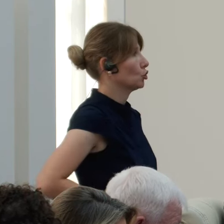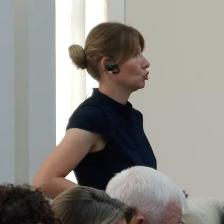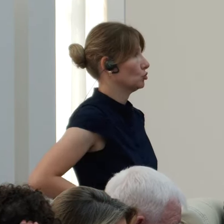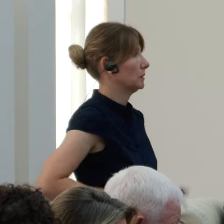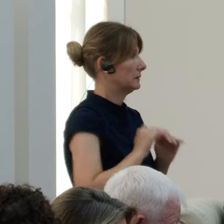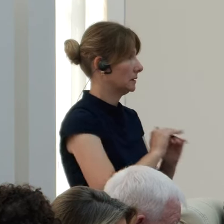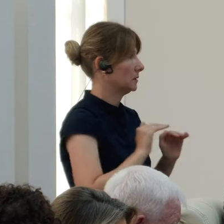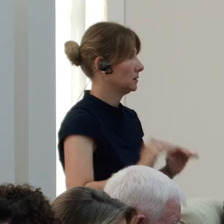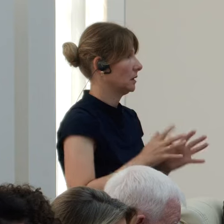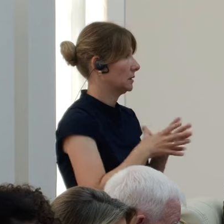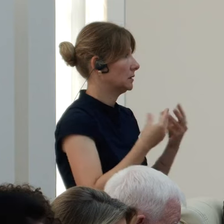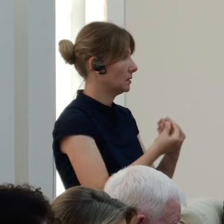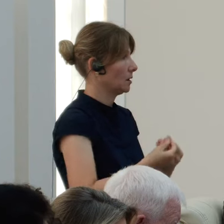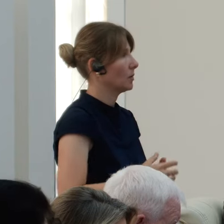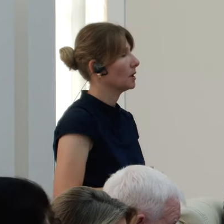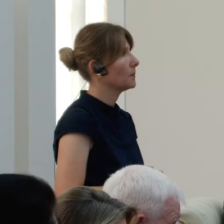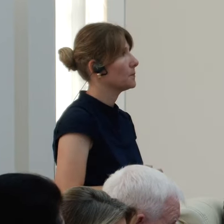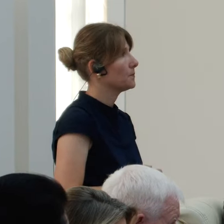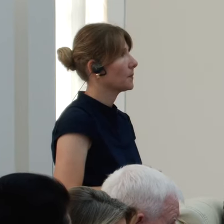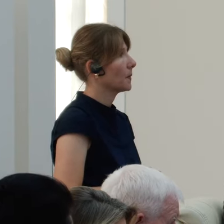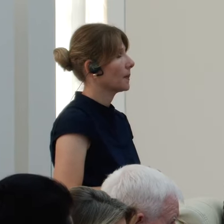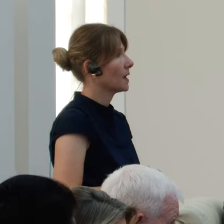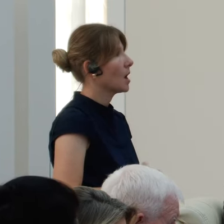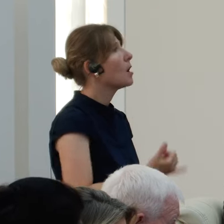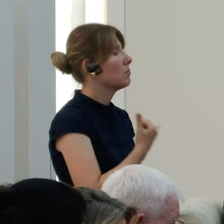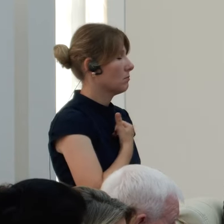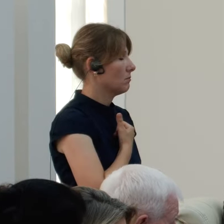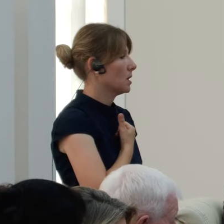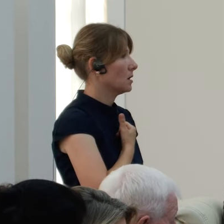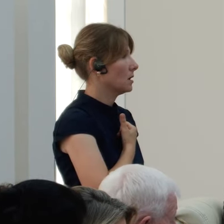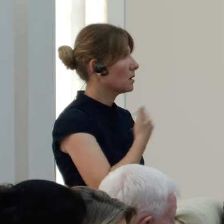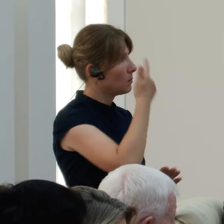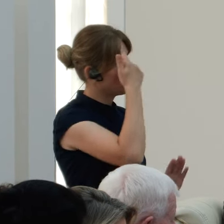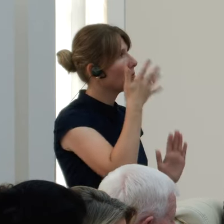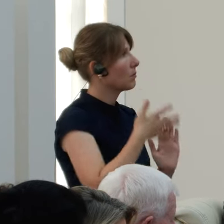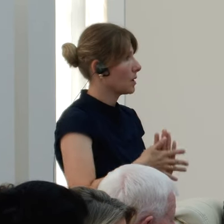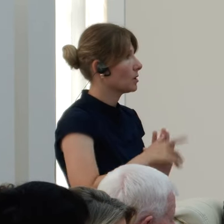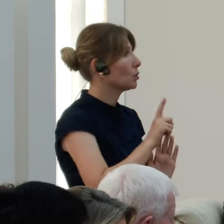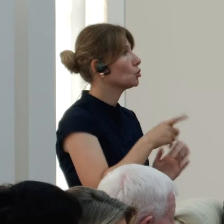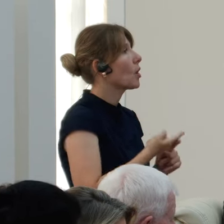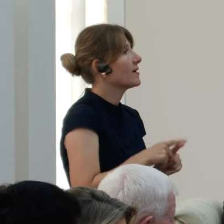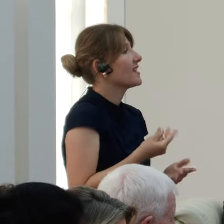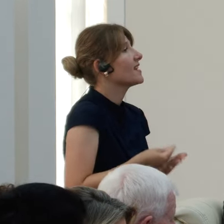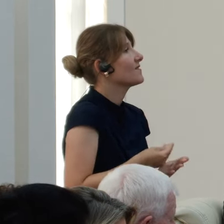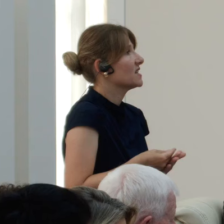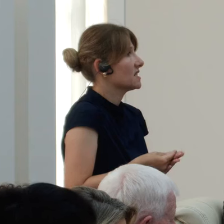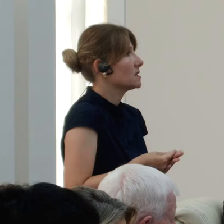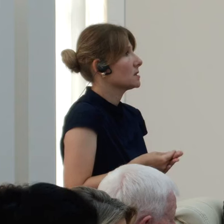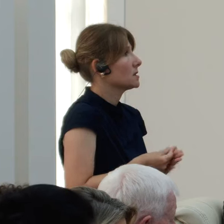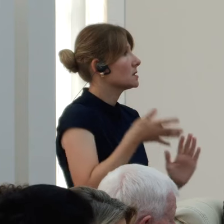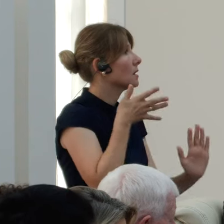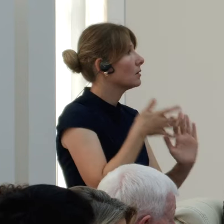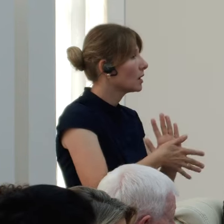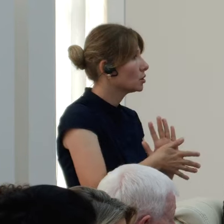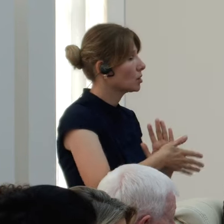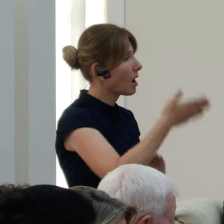la PAM suntem conștienți că investițiile în dezvoltarea capacităților